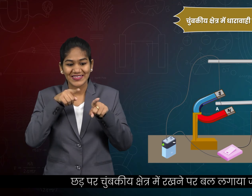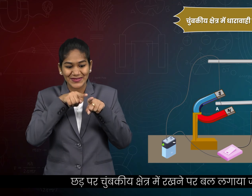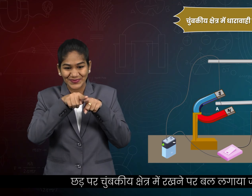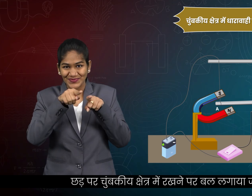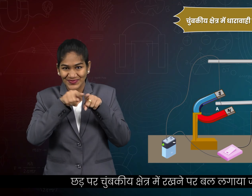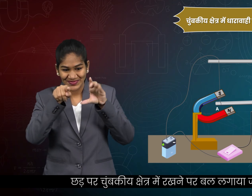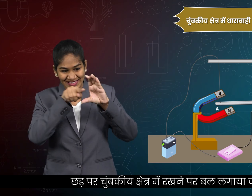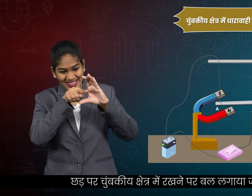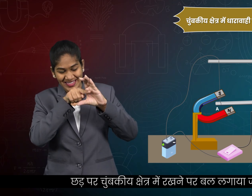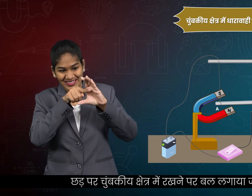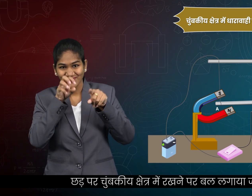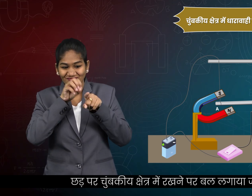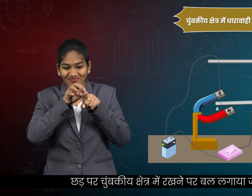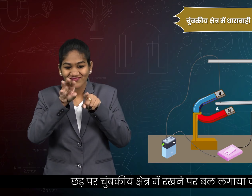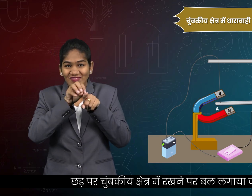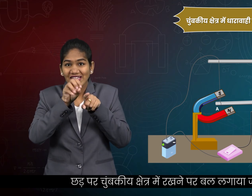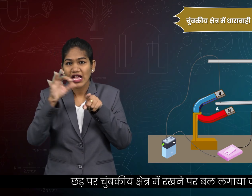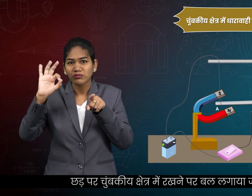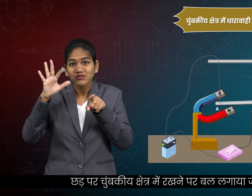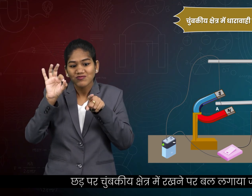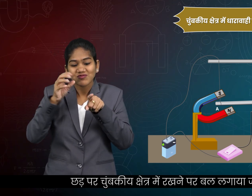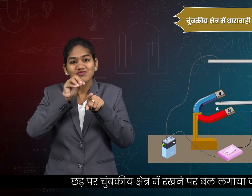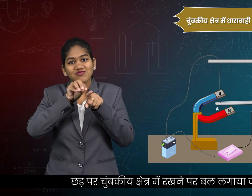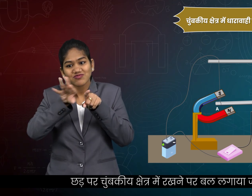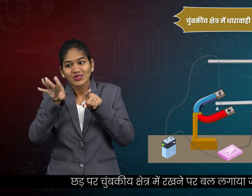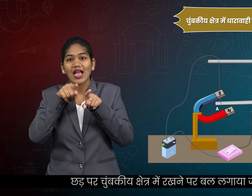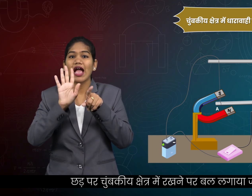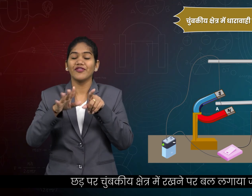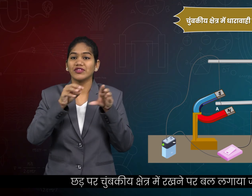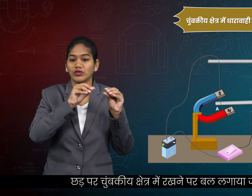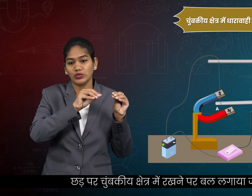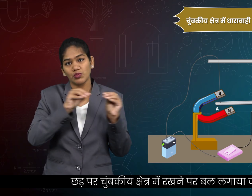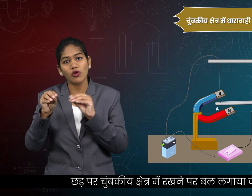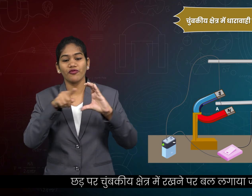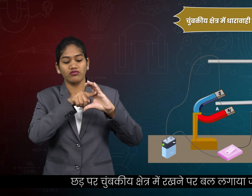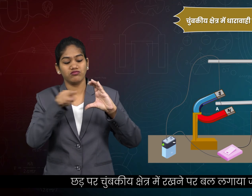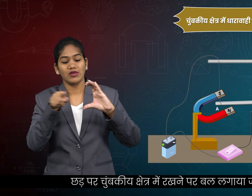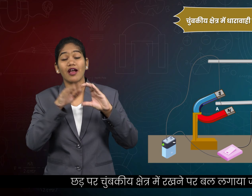में रखने पर बल लगाया जाता है।